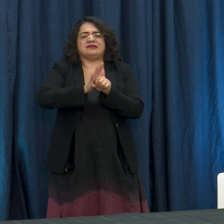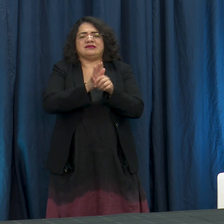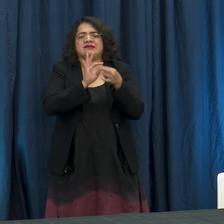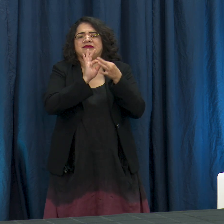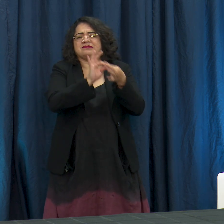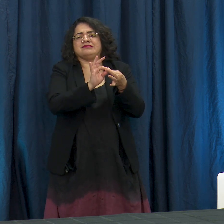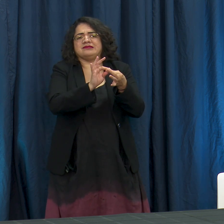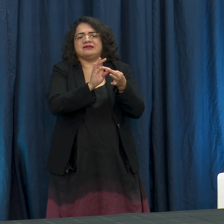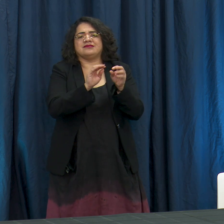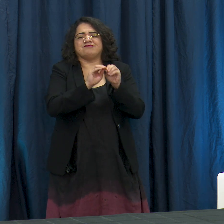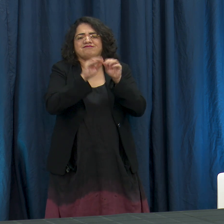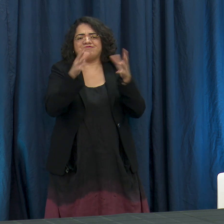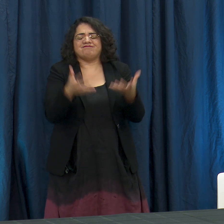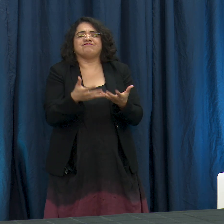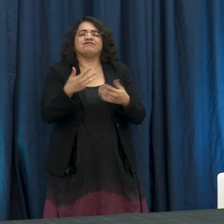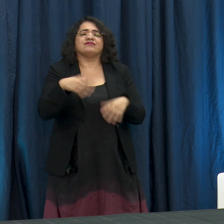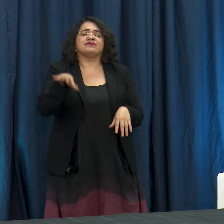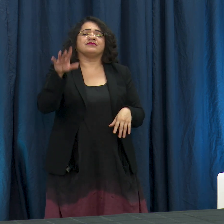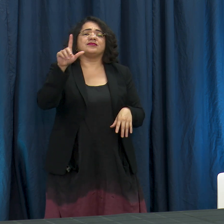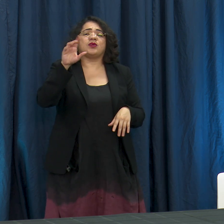nuestra página en el